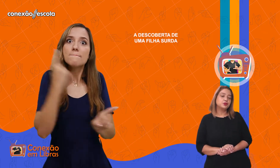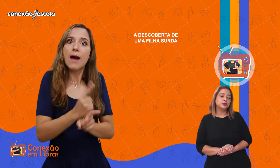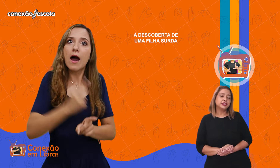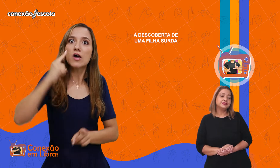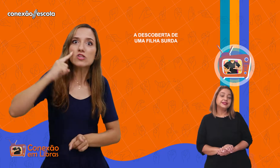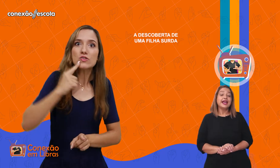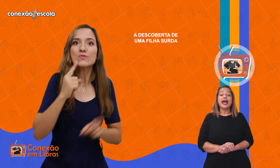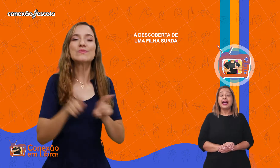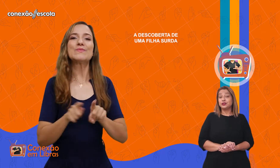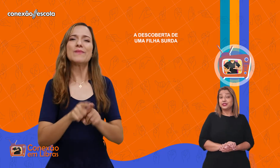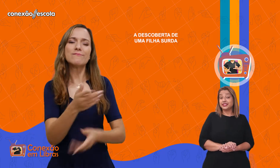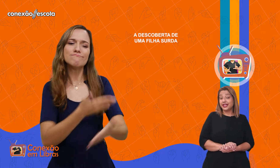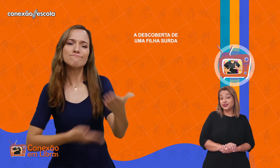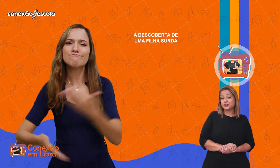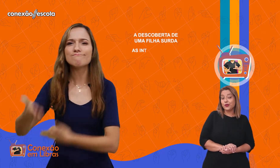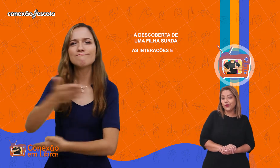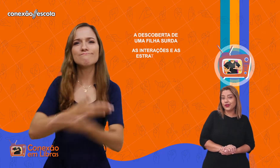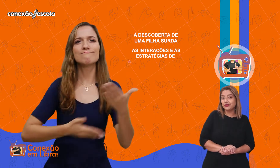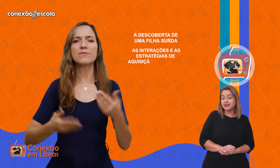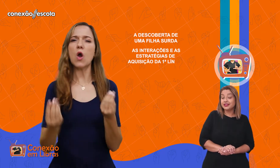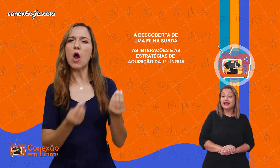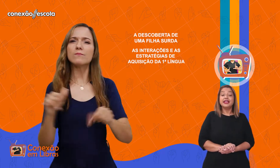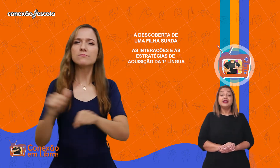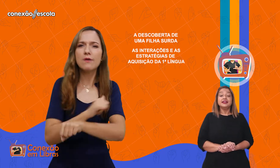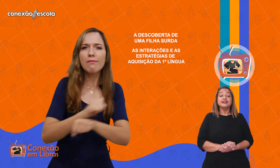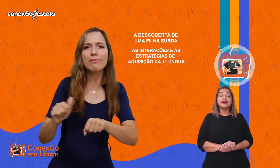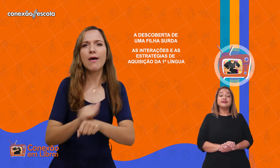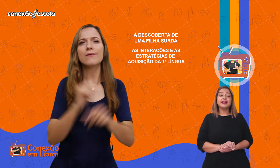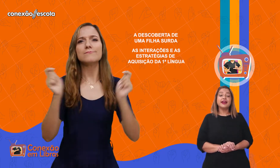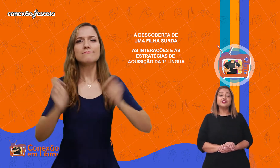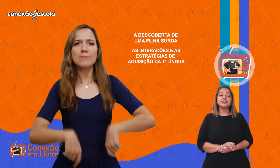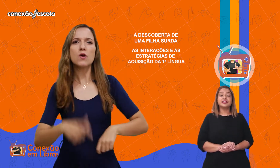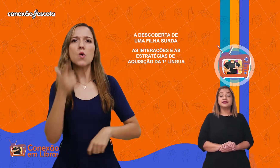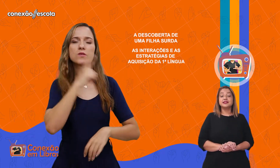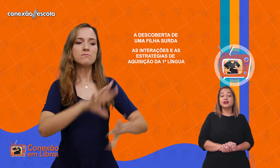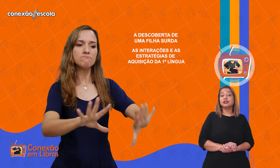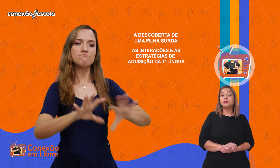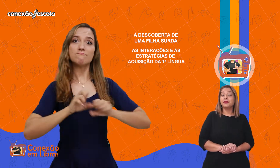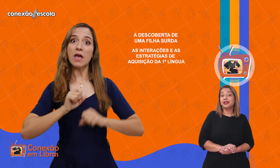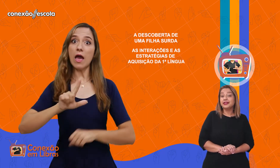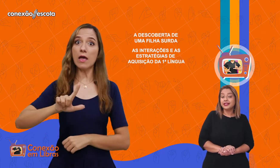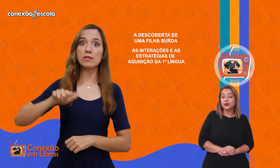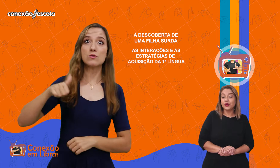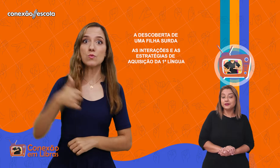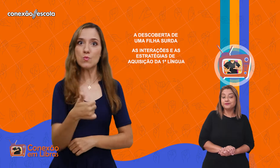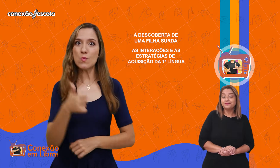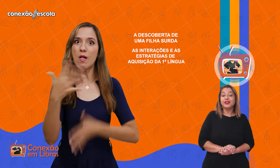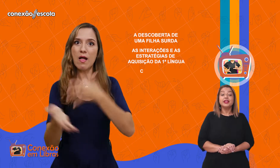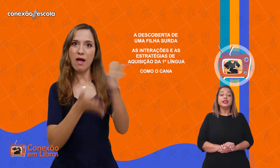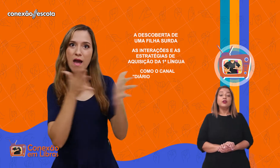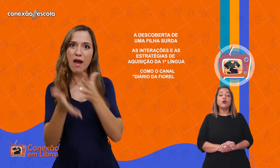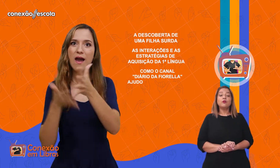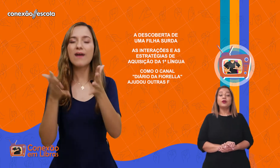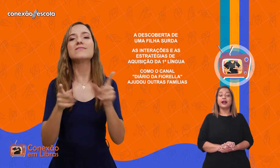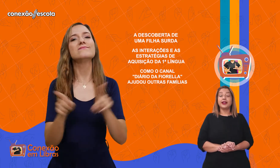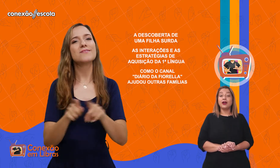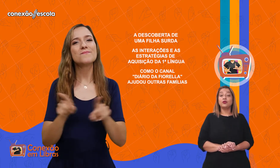surda, as suas interações, estratégias da aquisição da primeira língua e como o canal,